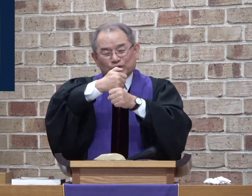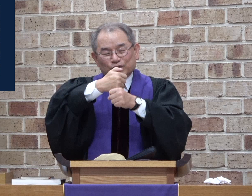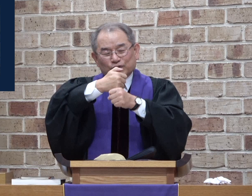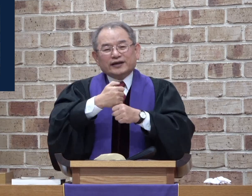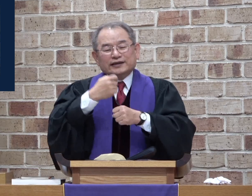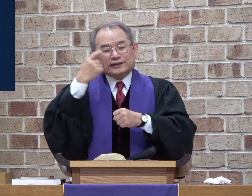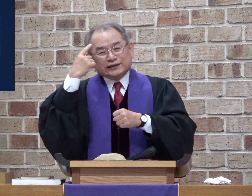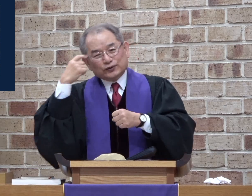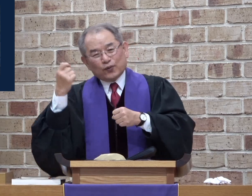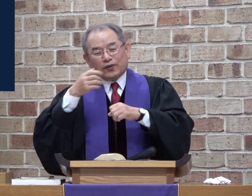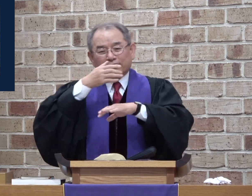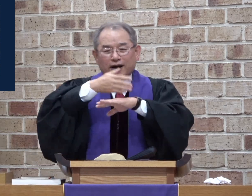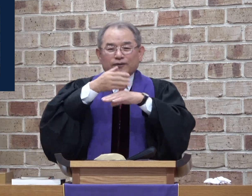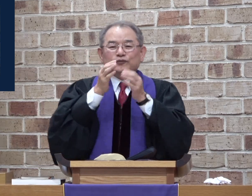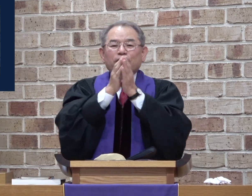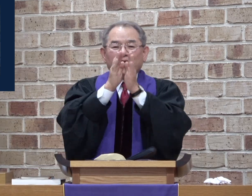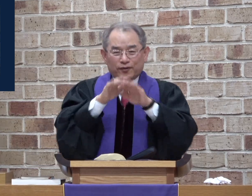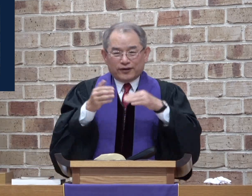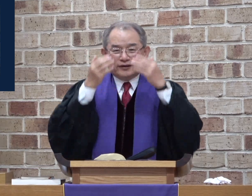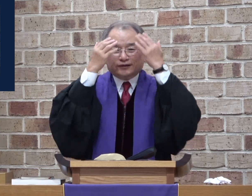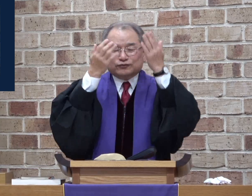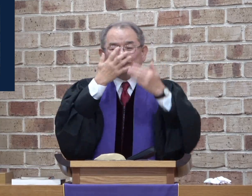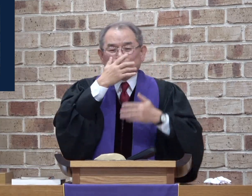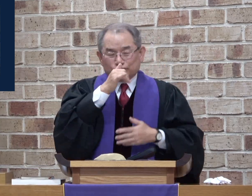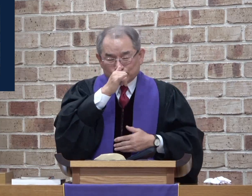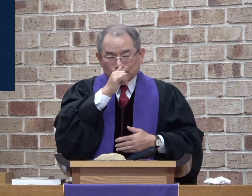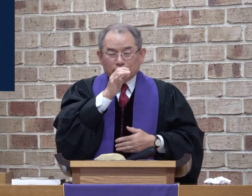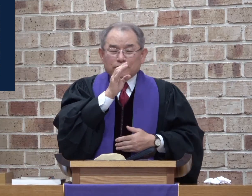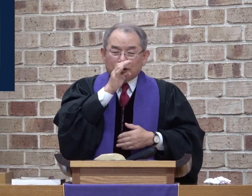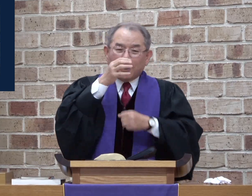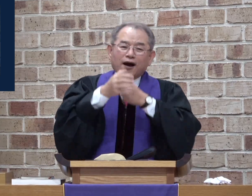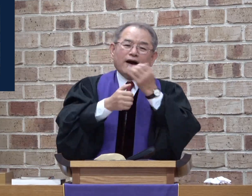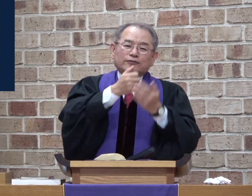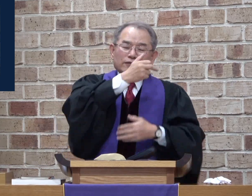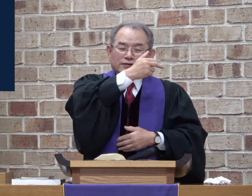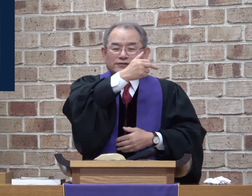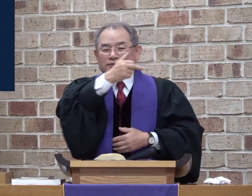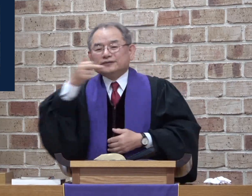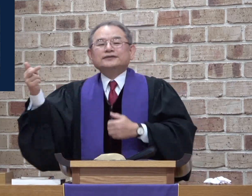정말 50주년 감사 예배를 드리게 된 것 하나님의 큰 은혜입니다.